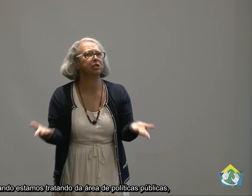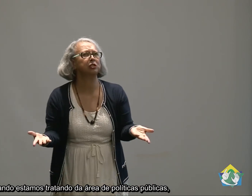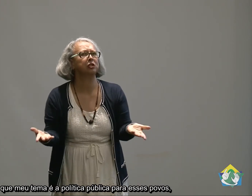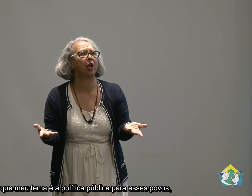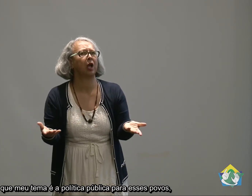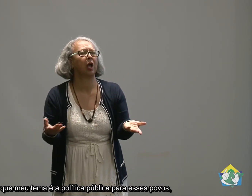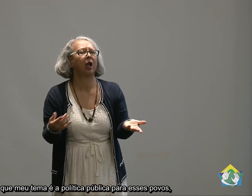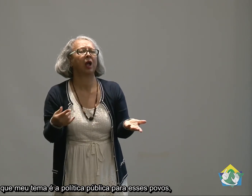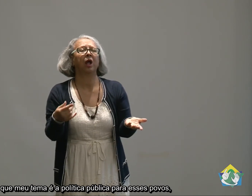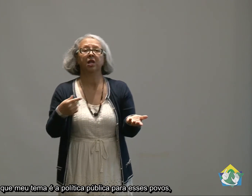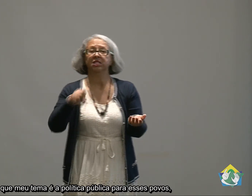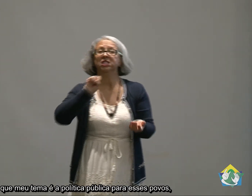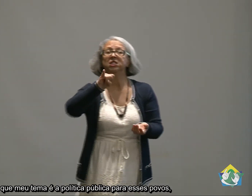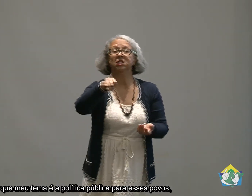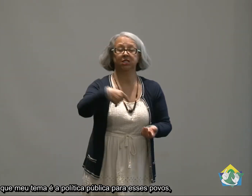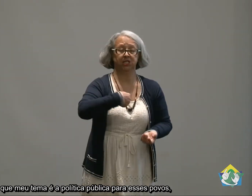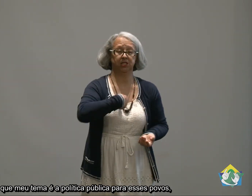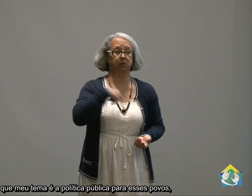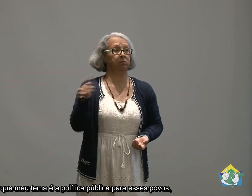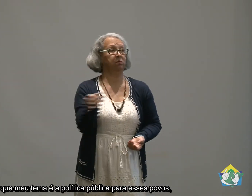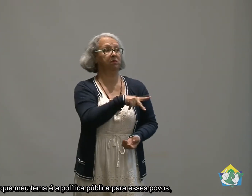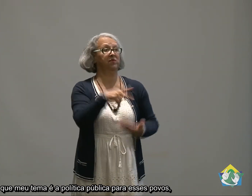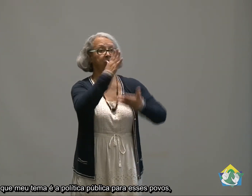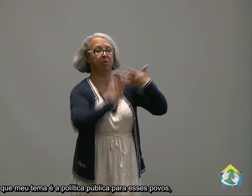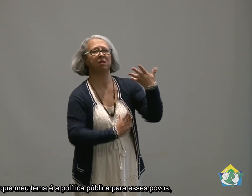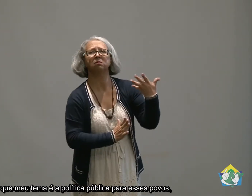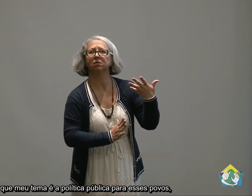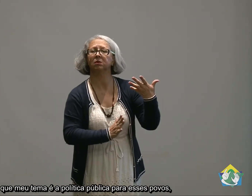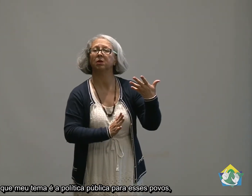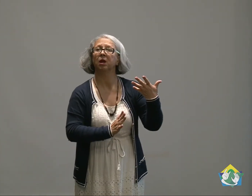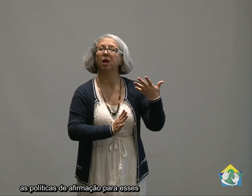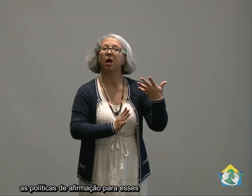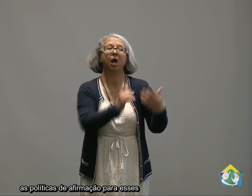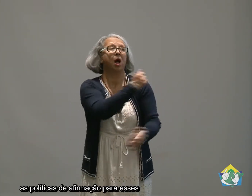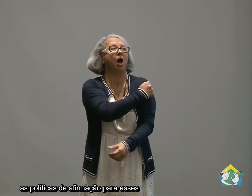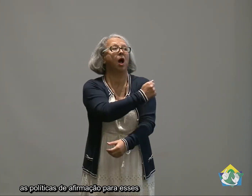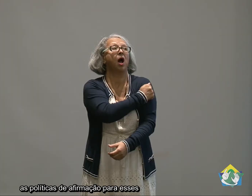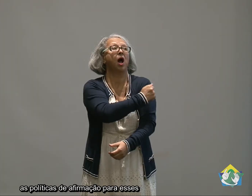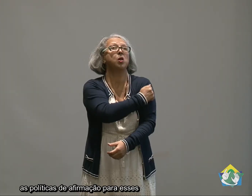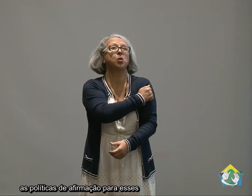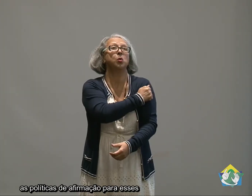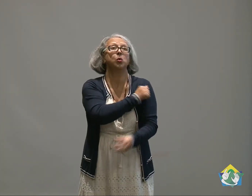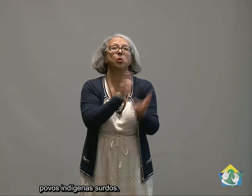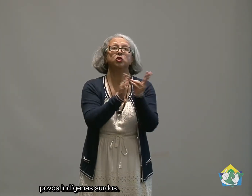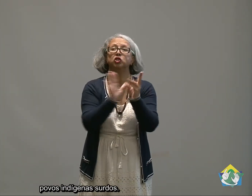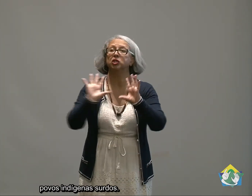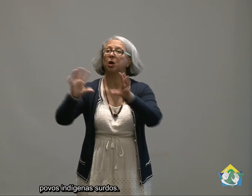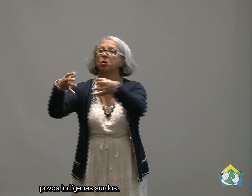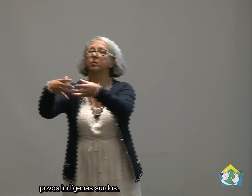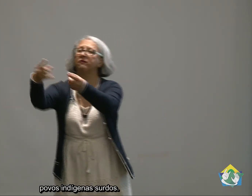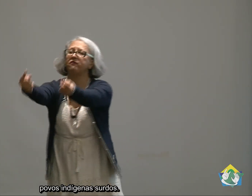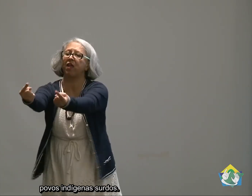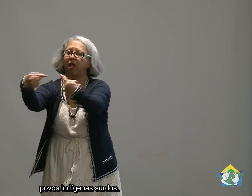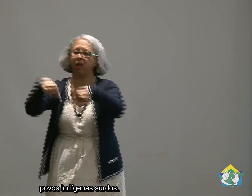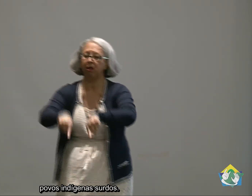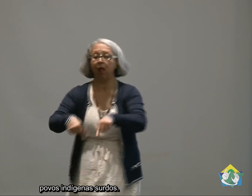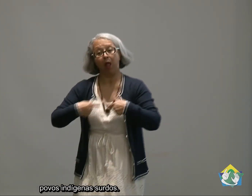públicas, porque meu tema é a política pública para esses povos, as políticas de afirmação para esses povos indígenas surdos.